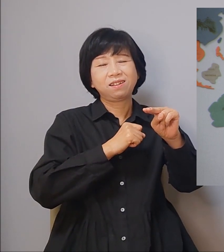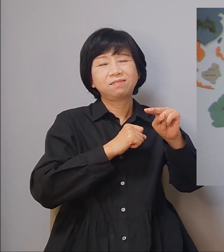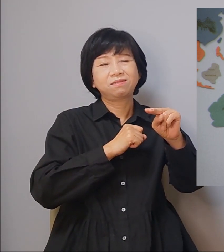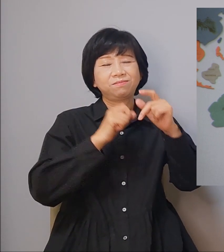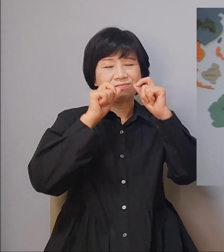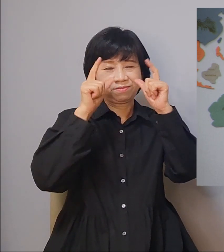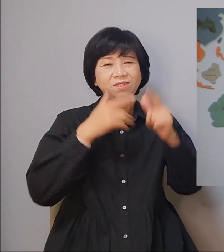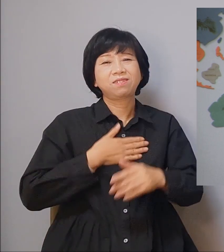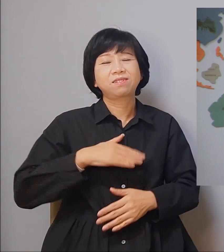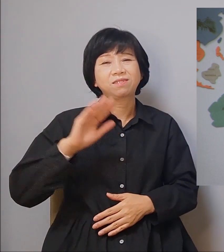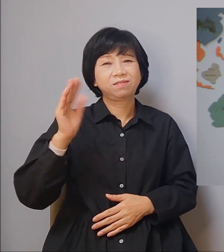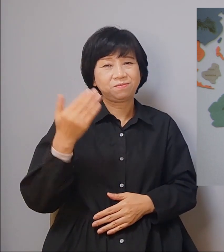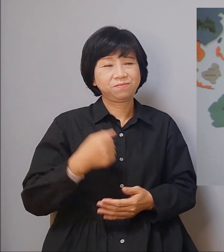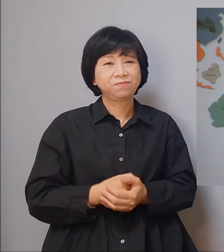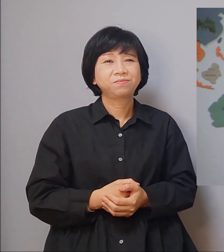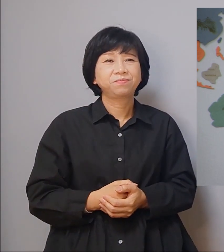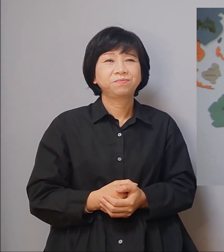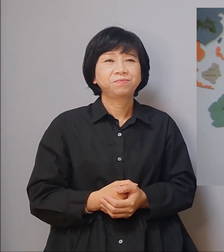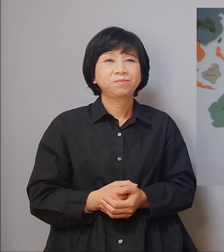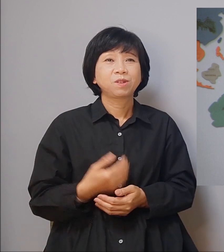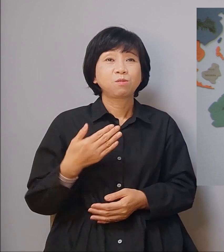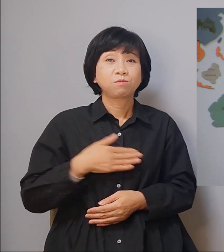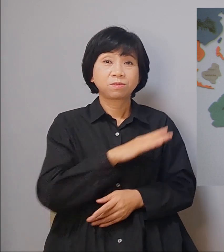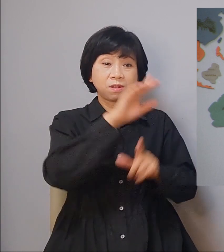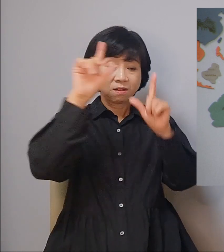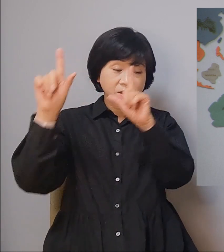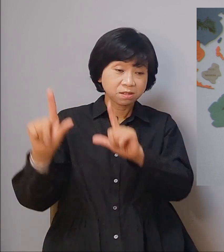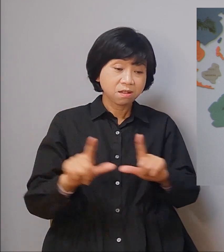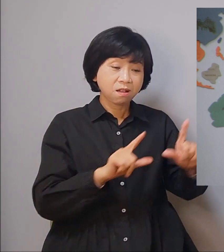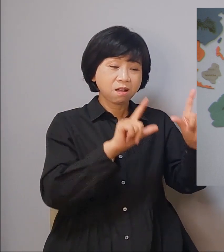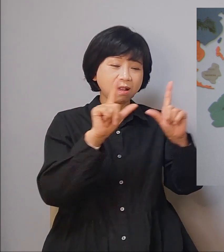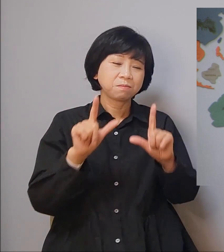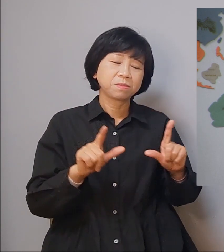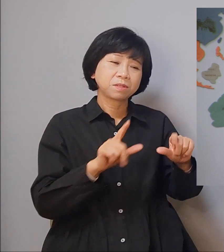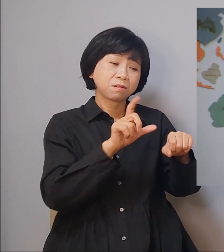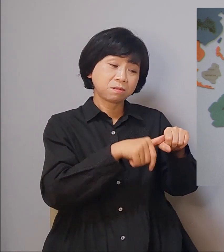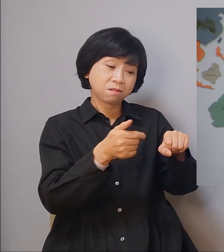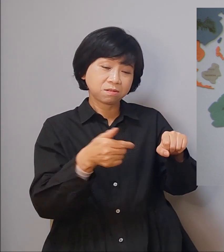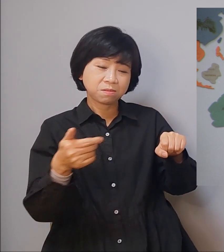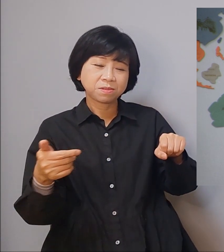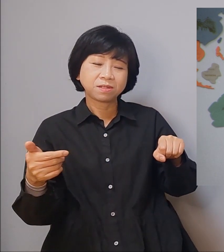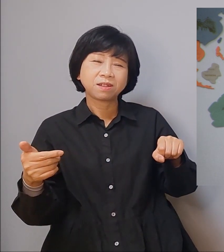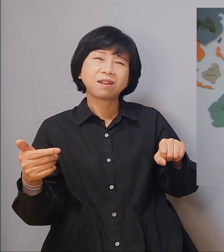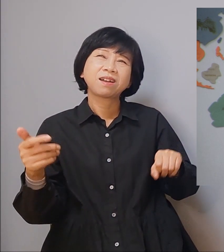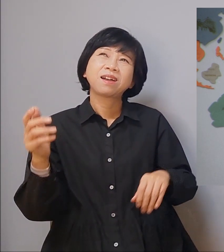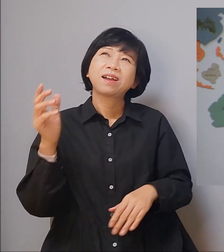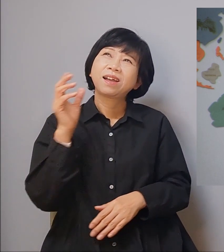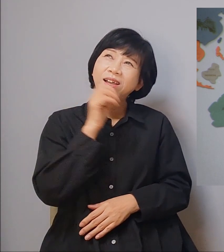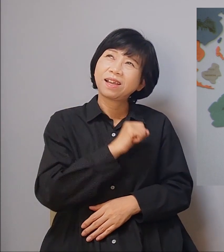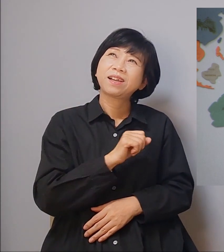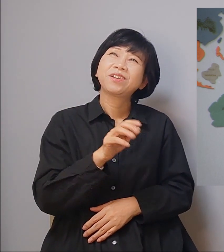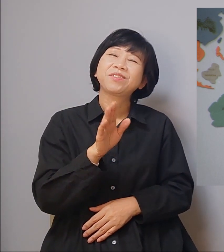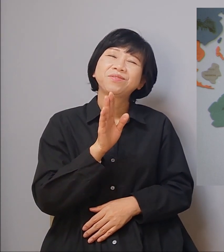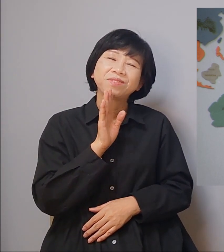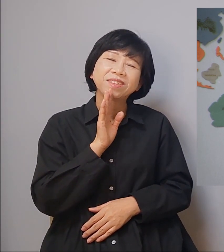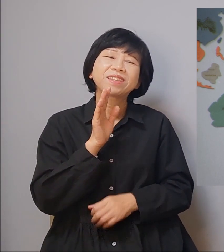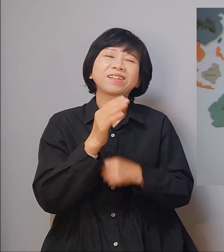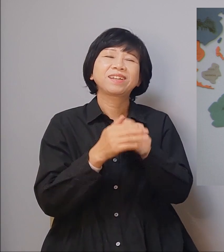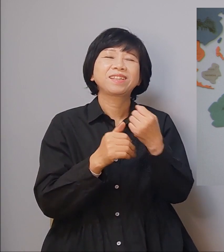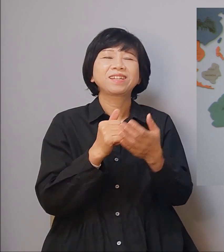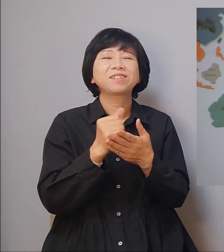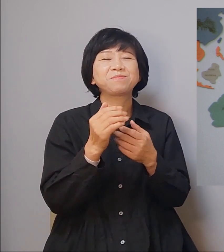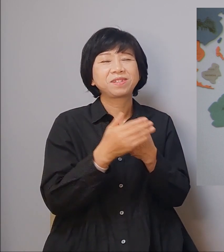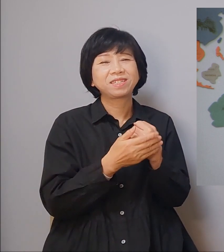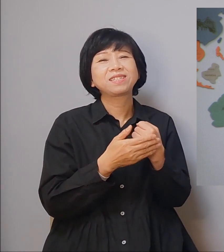여러분, 우리가 인생을 많이 살다 보면, 아, 그래, 예전에 그 일 하나님의 은혜였지.